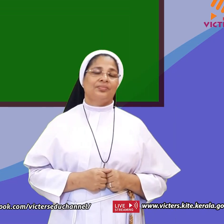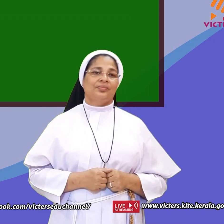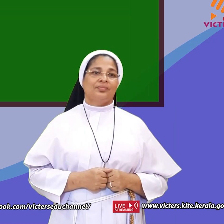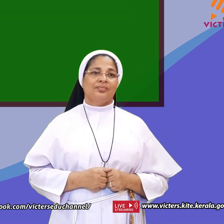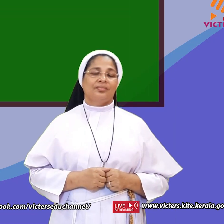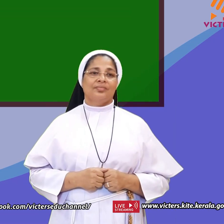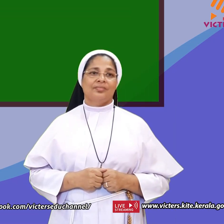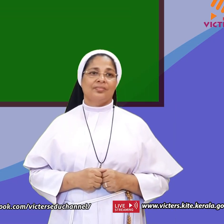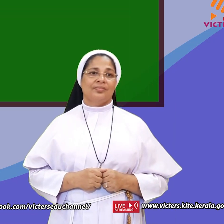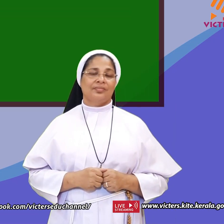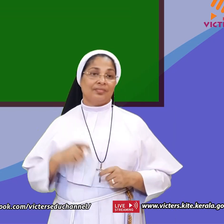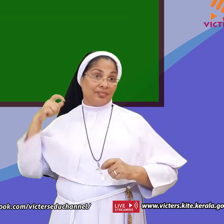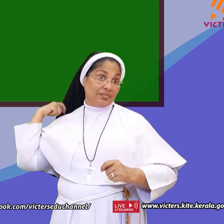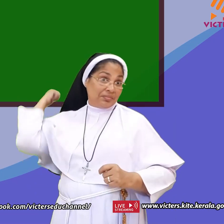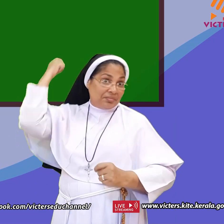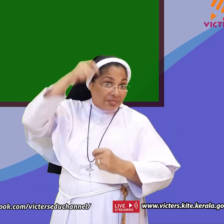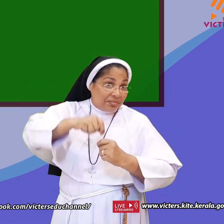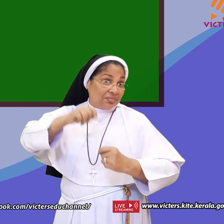ശ്രീരാമ പട്ടാഭിഷേകം മുടങ്ങിയതറിഞ്ഞ്